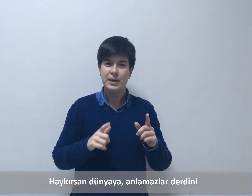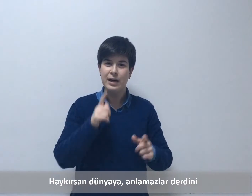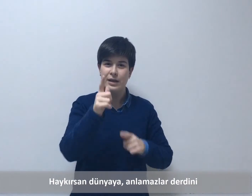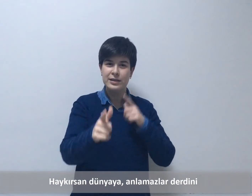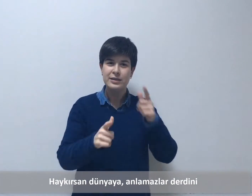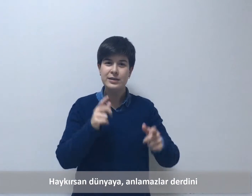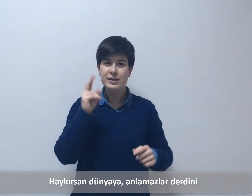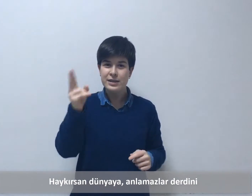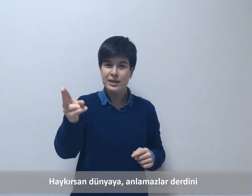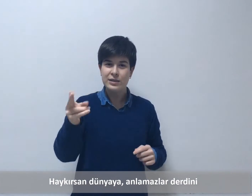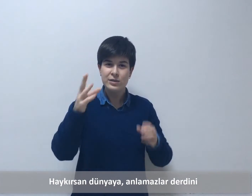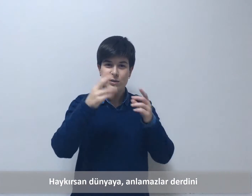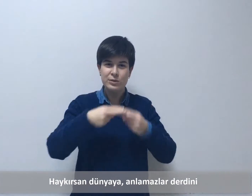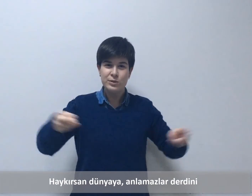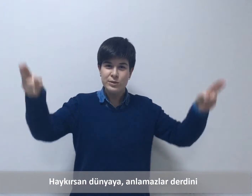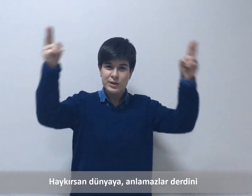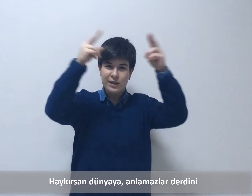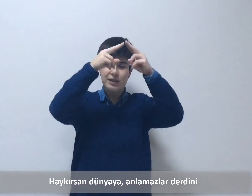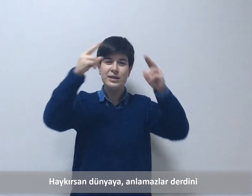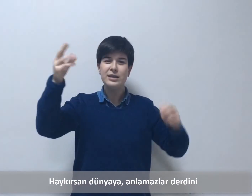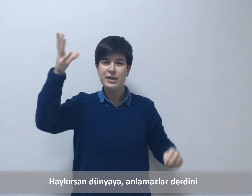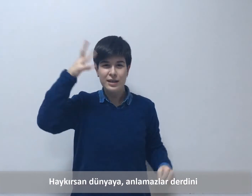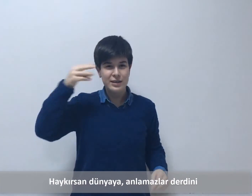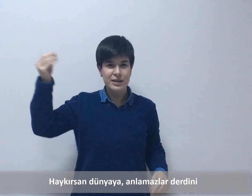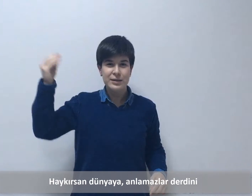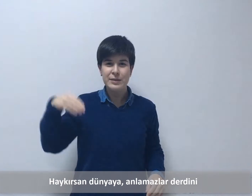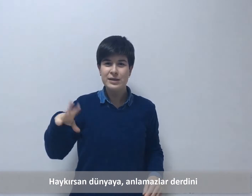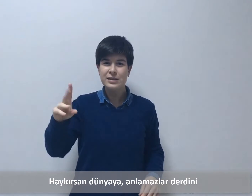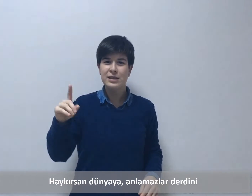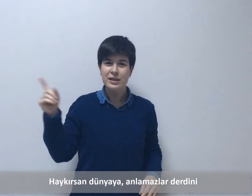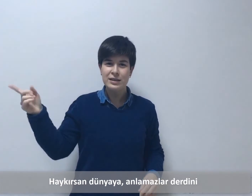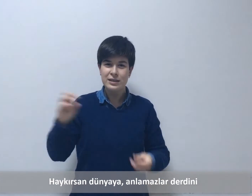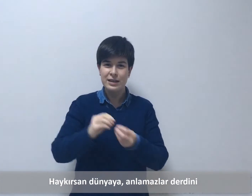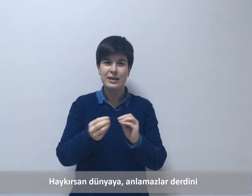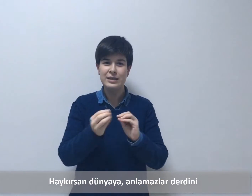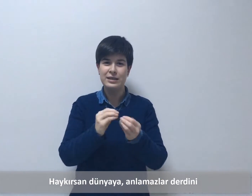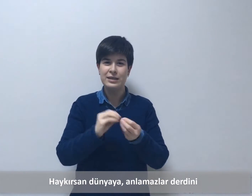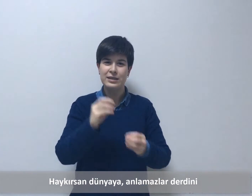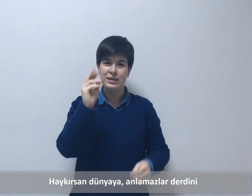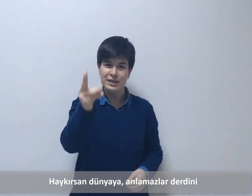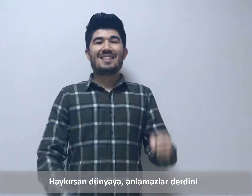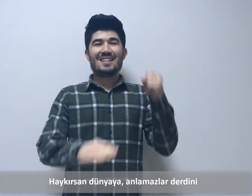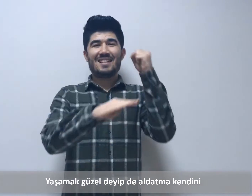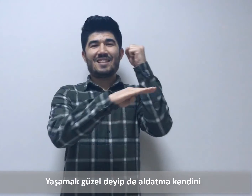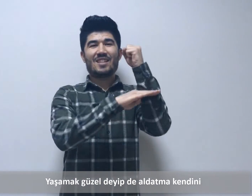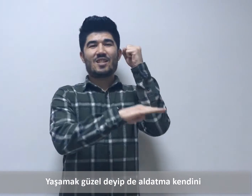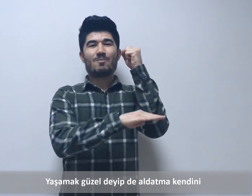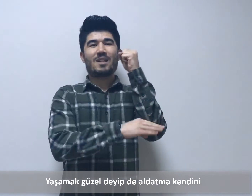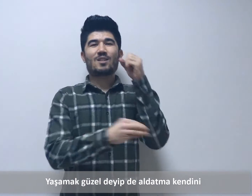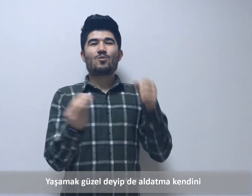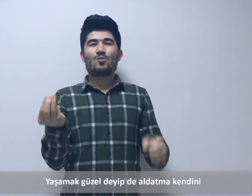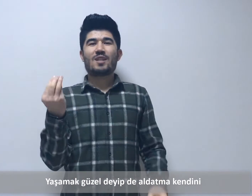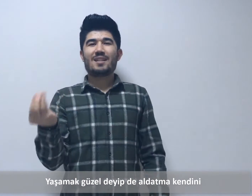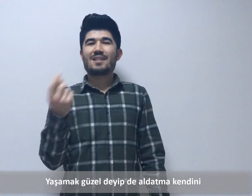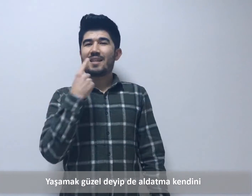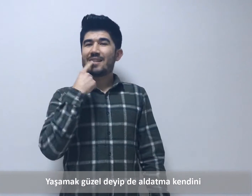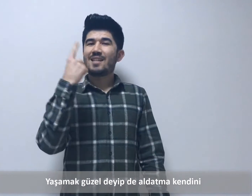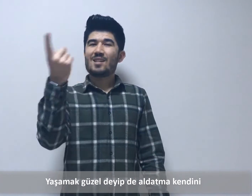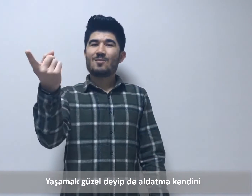Haykırsan dünyaya anlamazlar derdini Yaşamak güzel değil